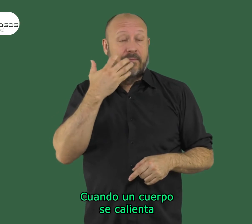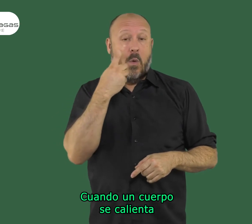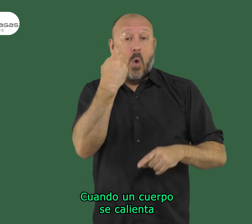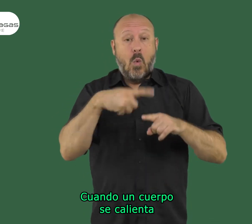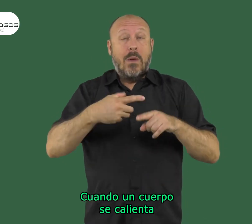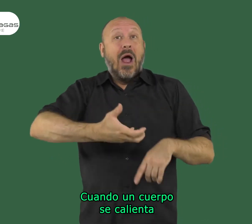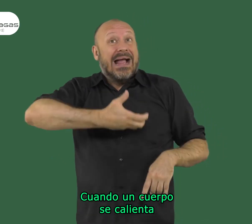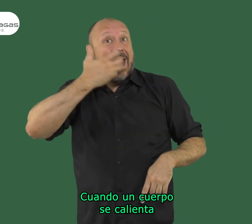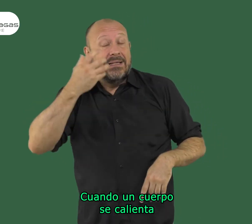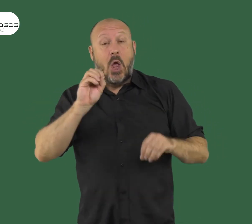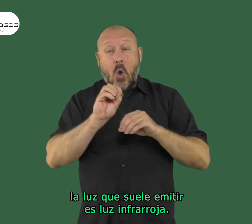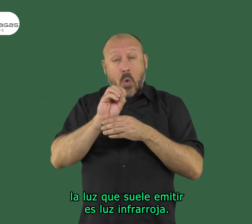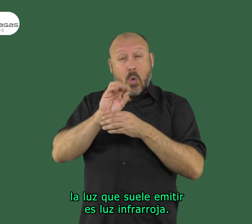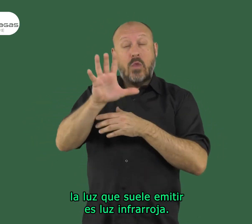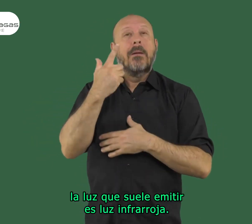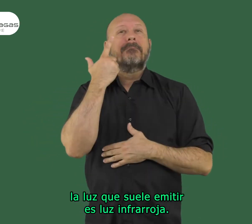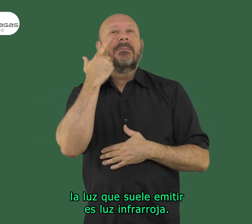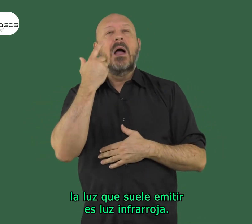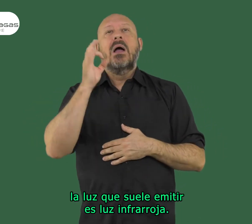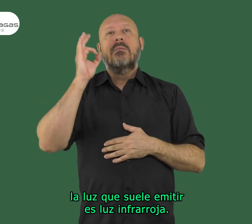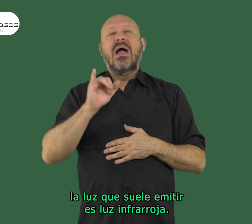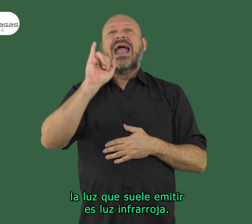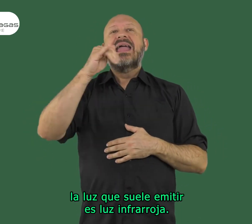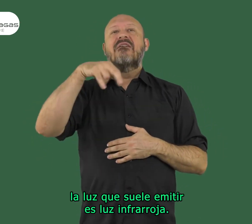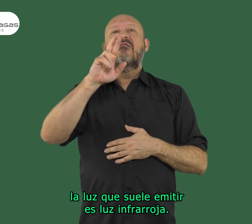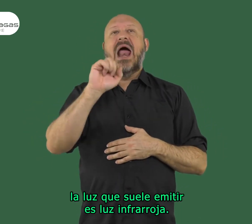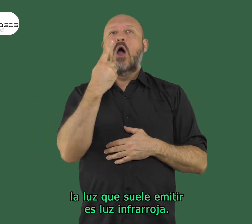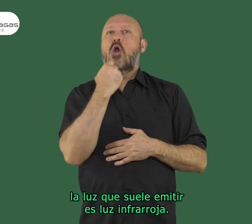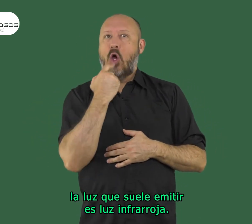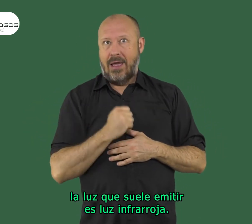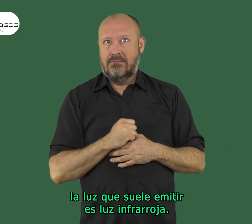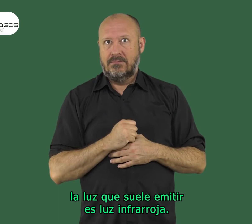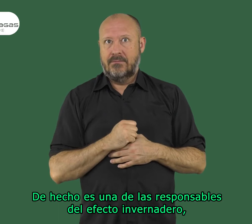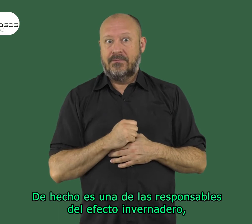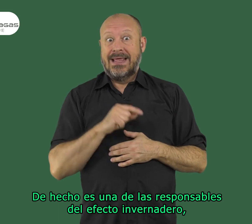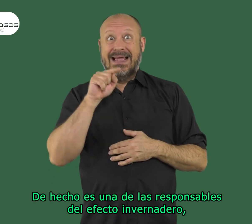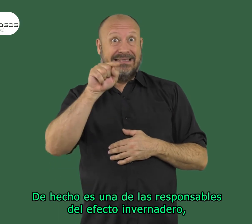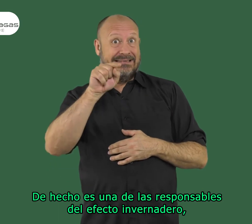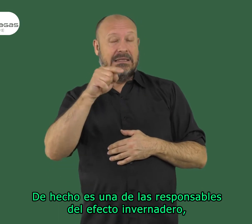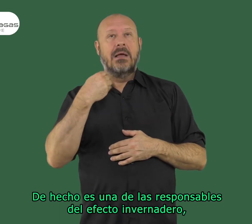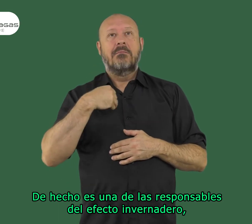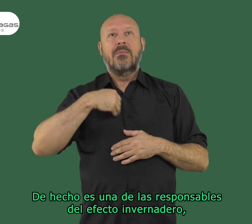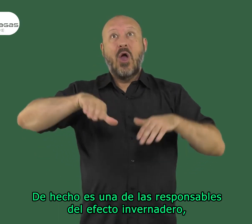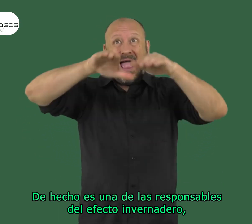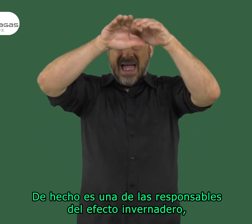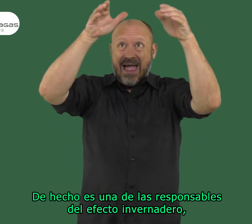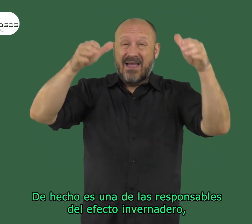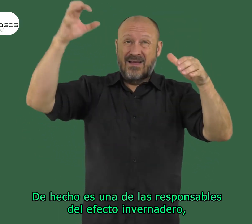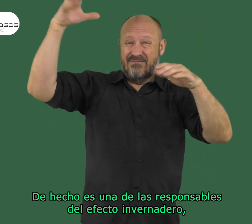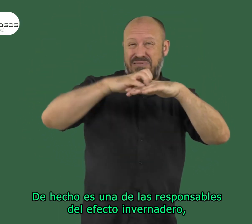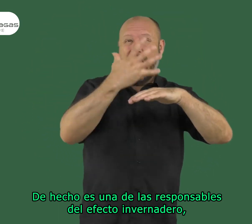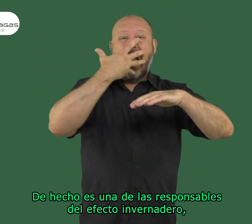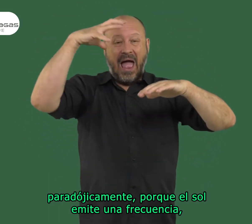Cuando un cuerpo se calienta, la luz que suele emitir es luz infrarroja. De hecho, es una de las responsables del